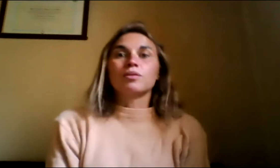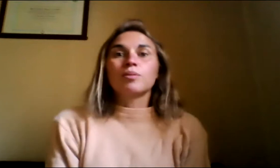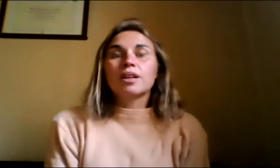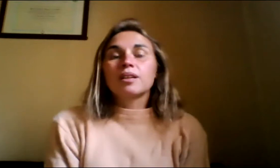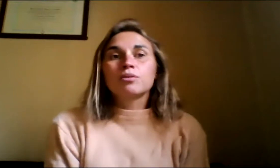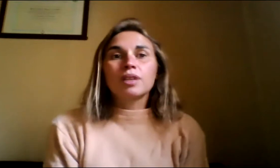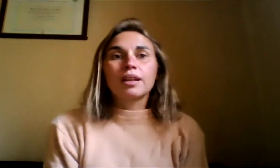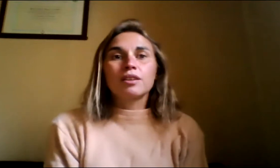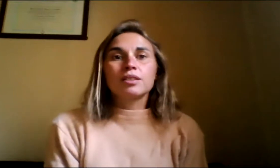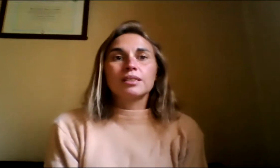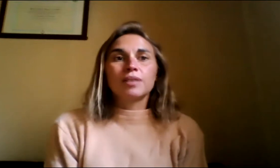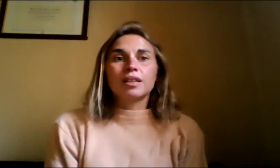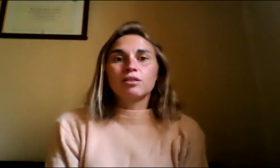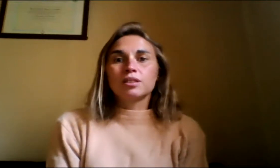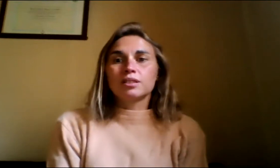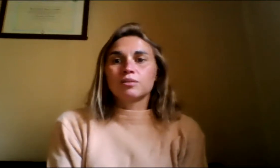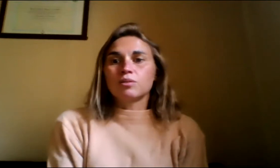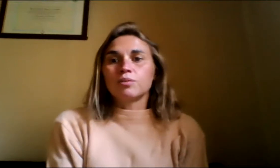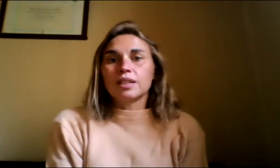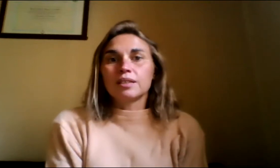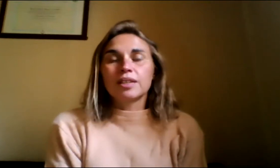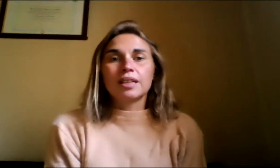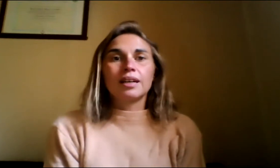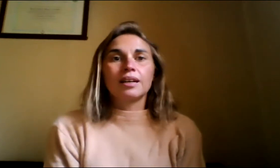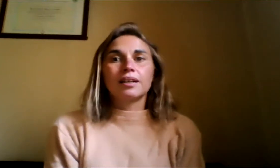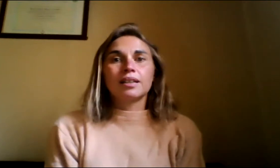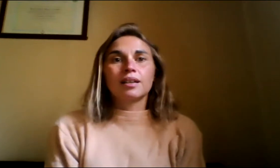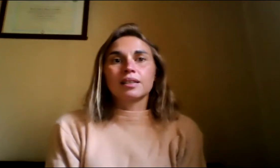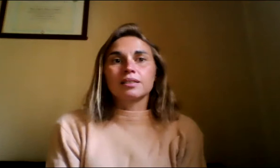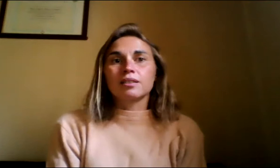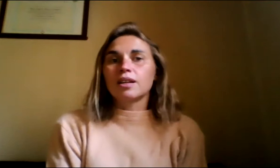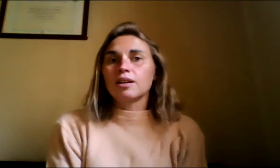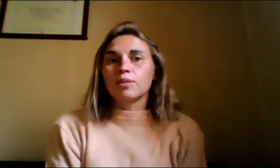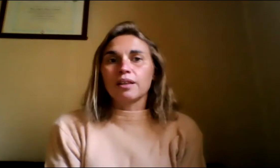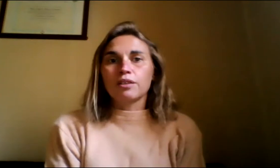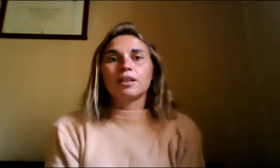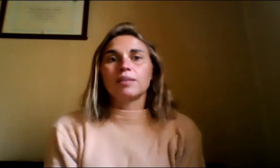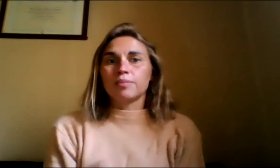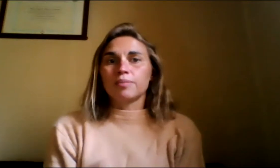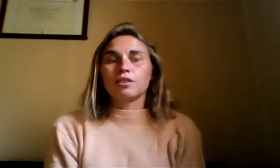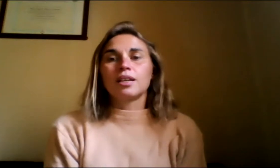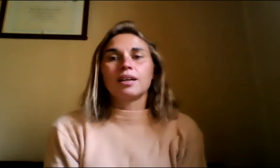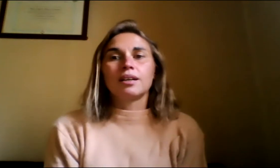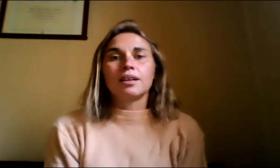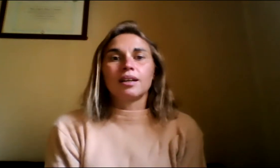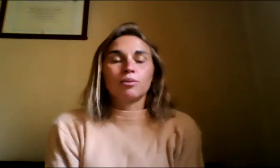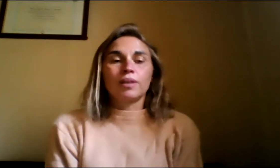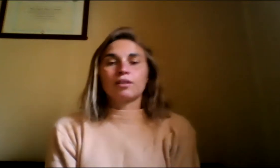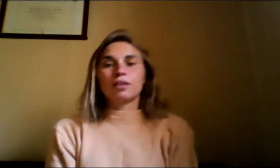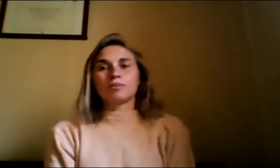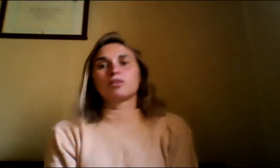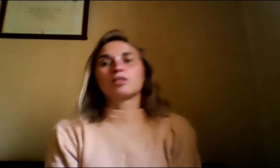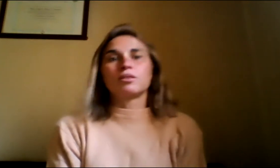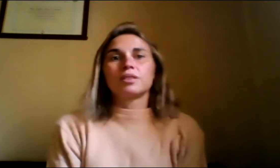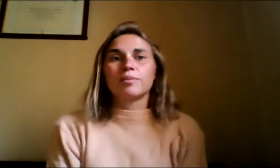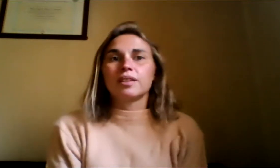el motivo por el que hemos realizado este seminario es bueno, porque el tema de la transición a la jubilación y la preparación a la jubilación de